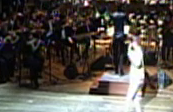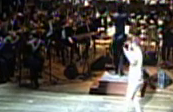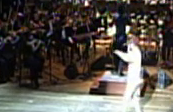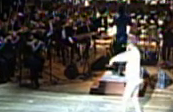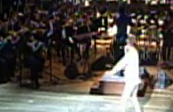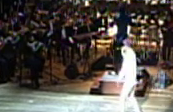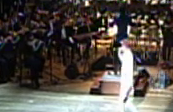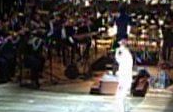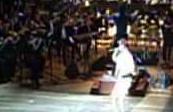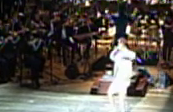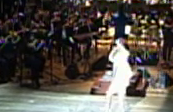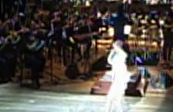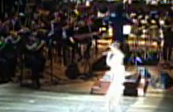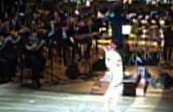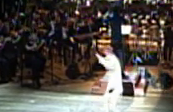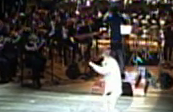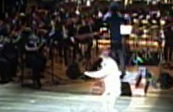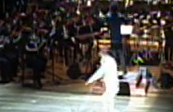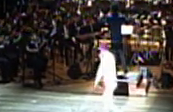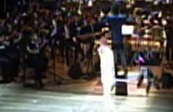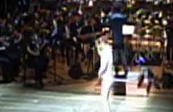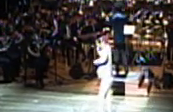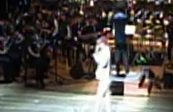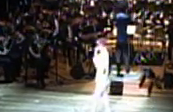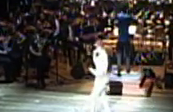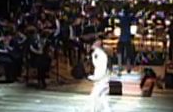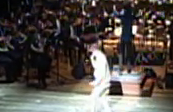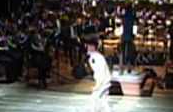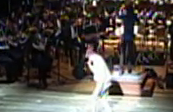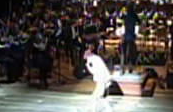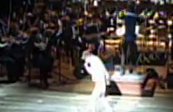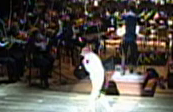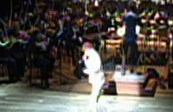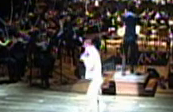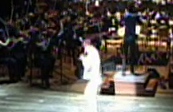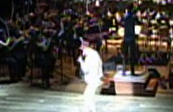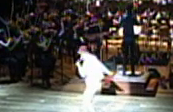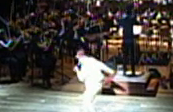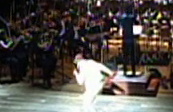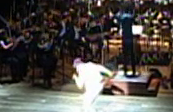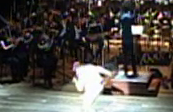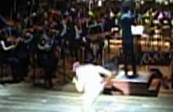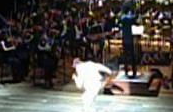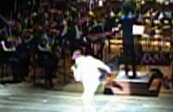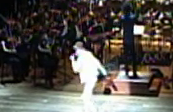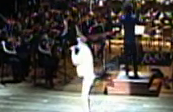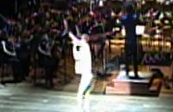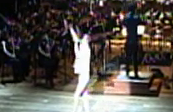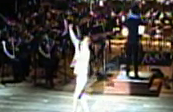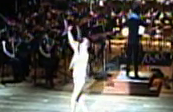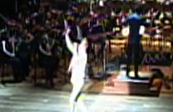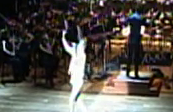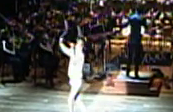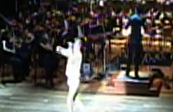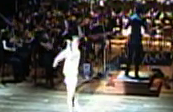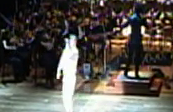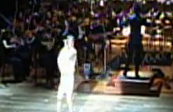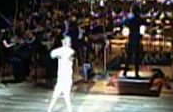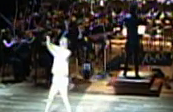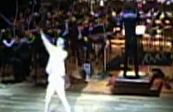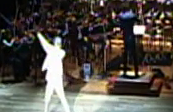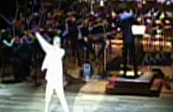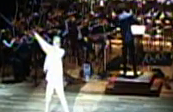porque ningún ritmo ha podido conmigo. Sé que tú sabes, oh, esto cómo ha sido, oh, pasado, de cómo he